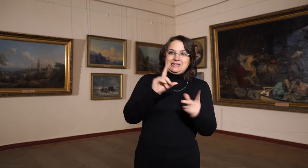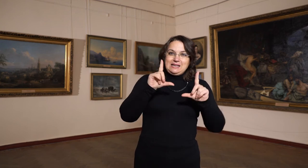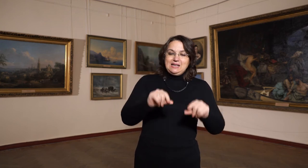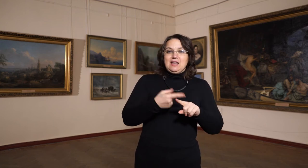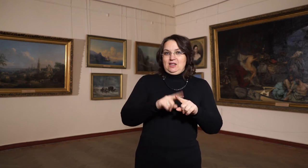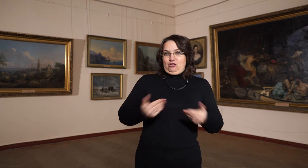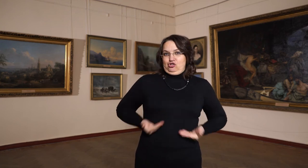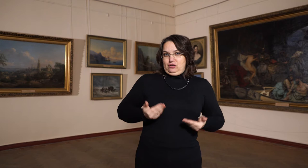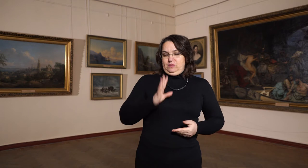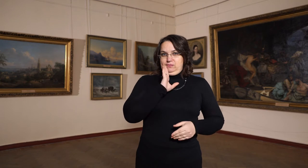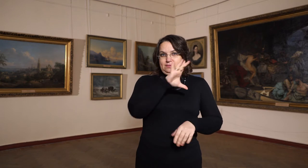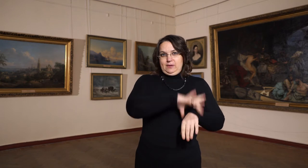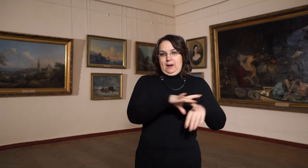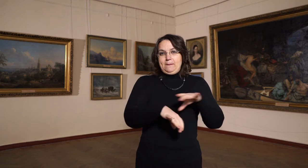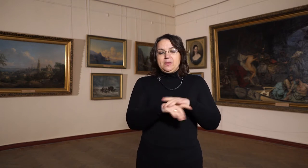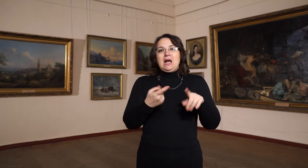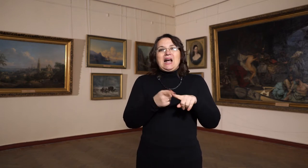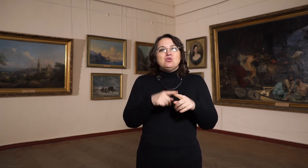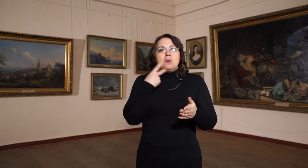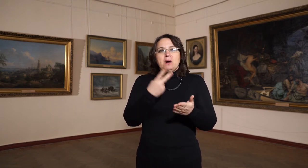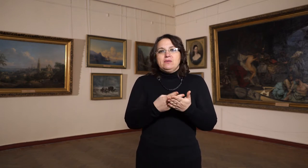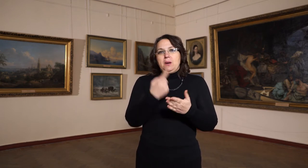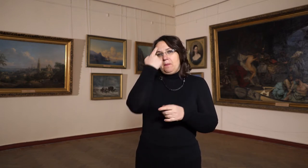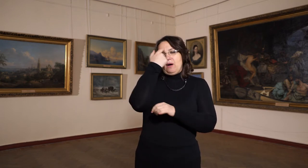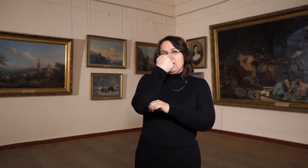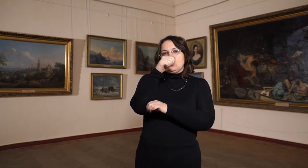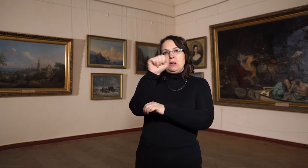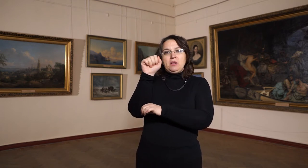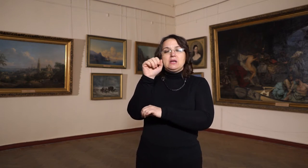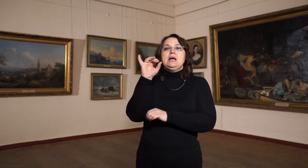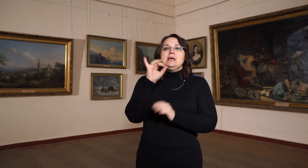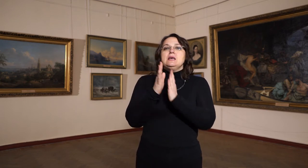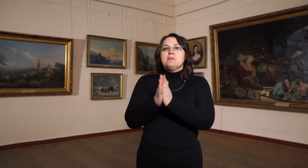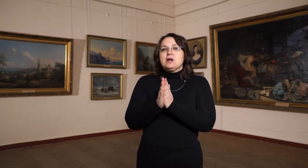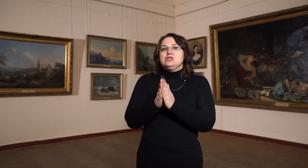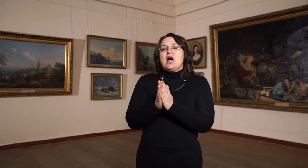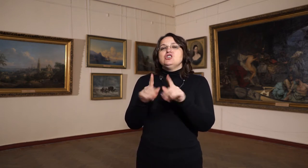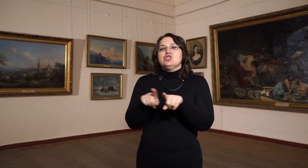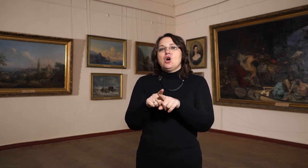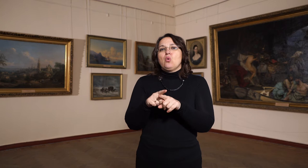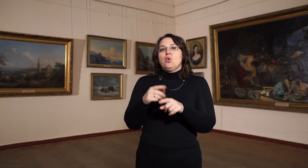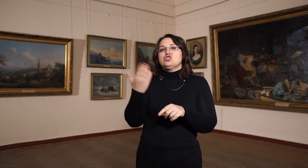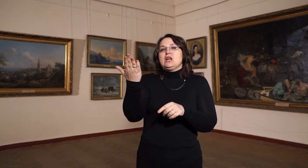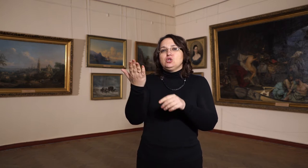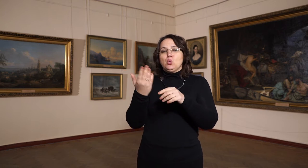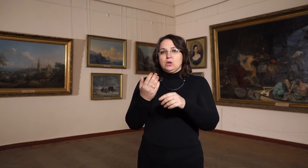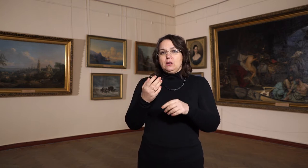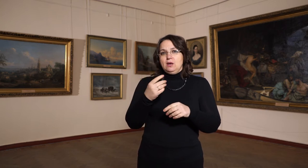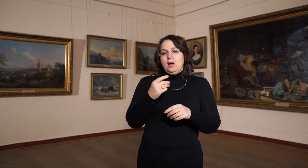который демонстрирует поворот головы направо и просящий такой жест правой руки горбоносого старика, говорит